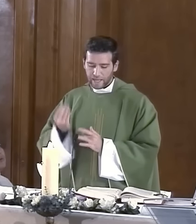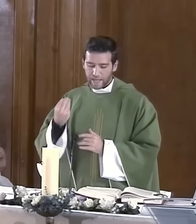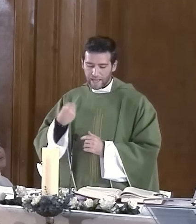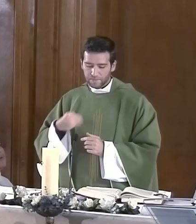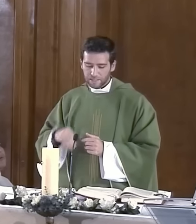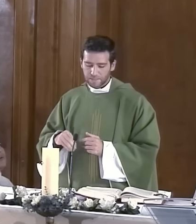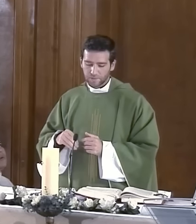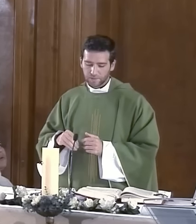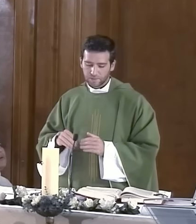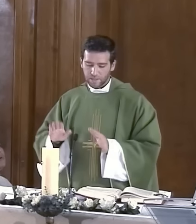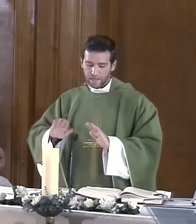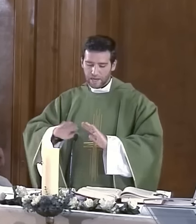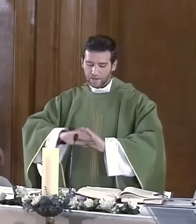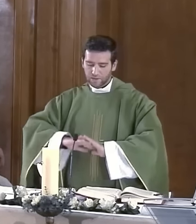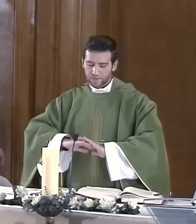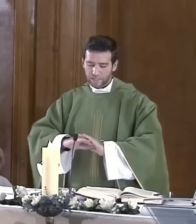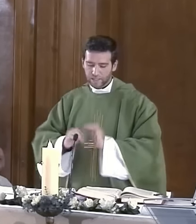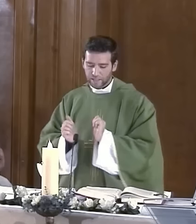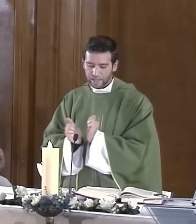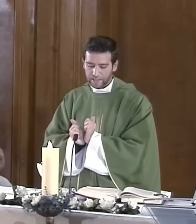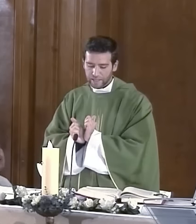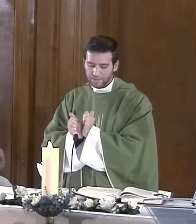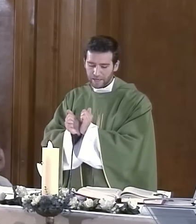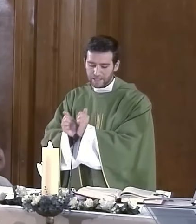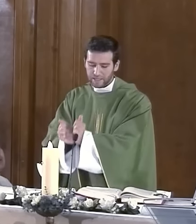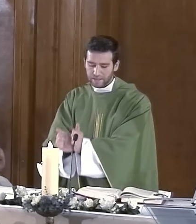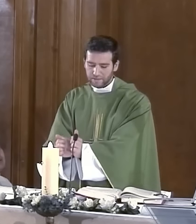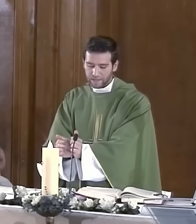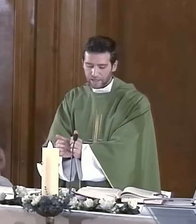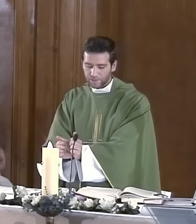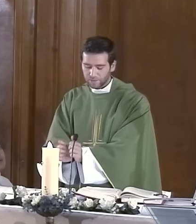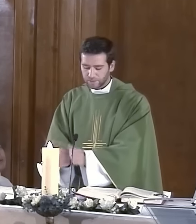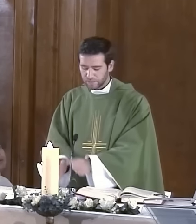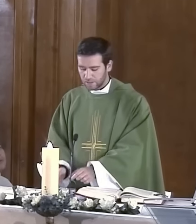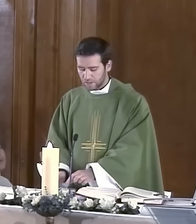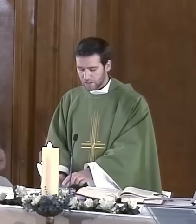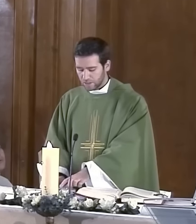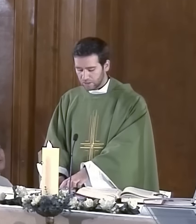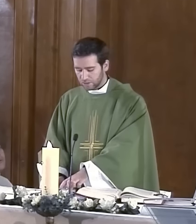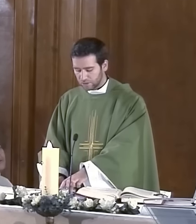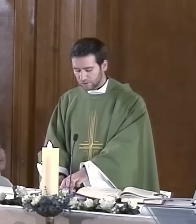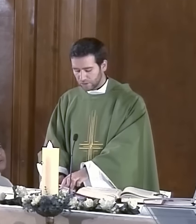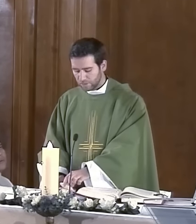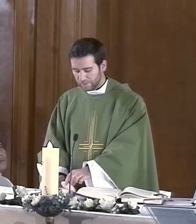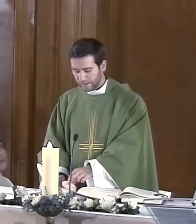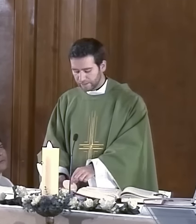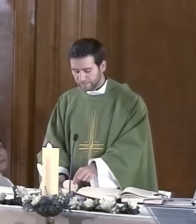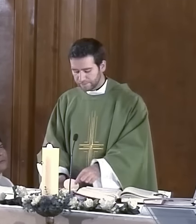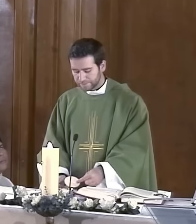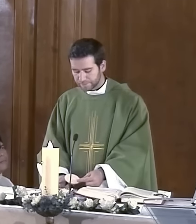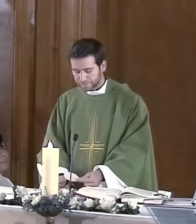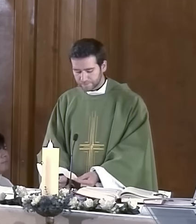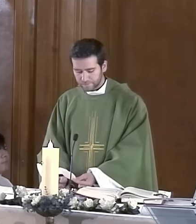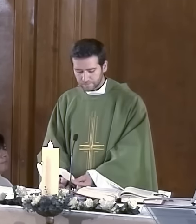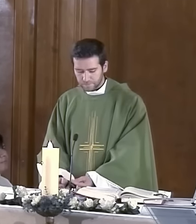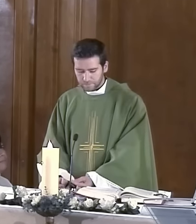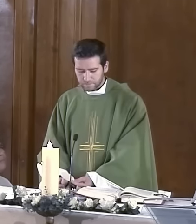Porque él mismo, la noche en que iba a ser entregado, tomó pan